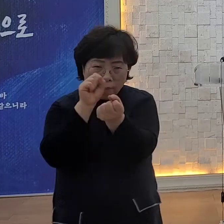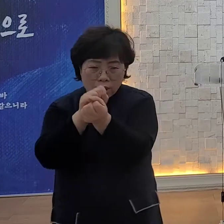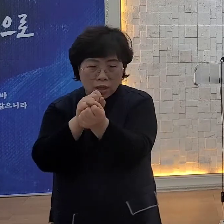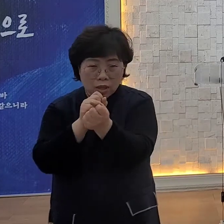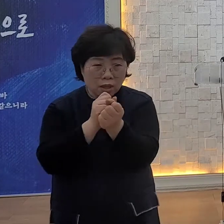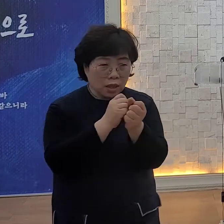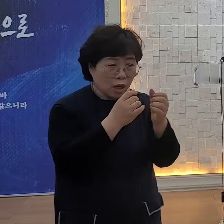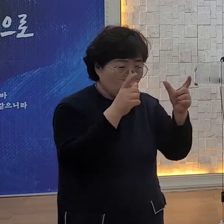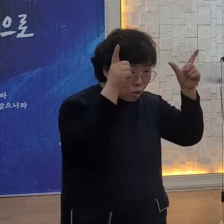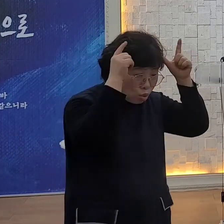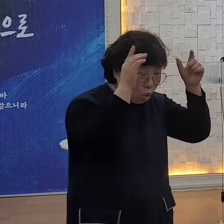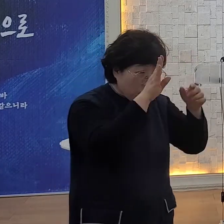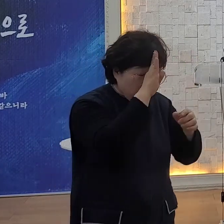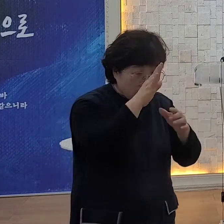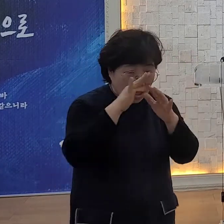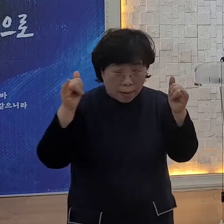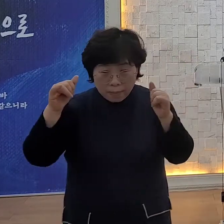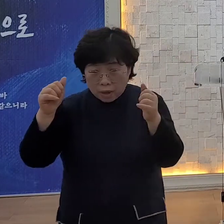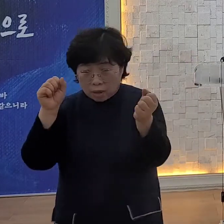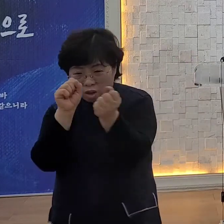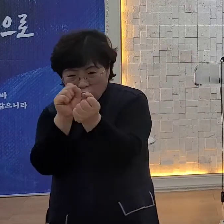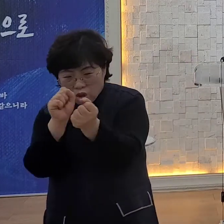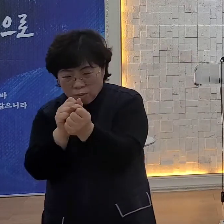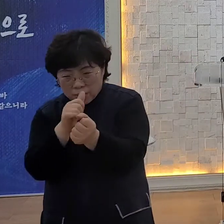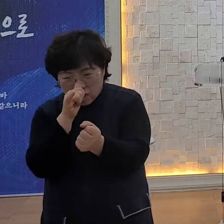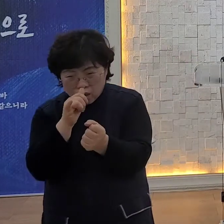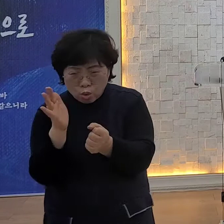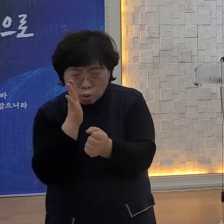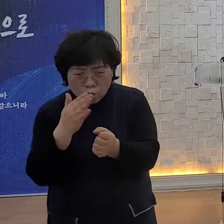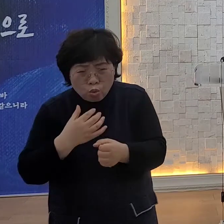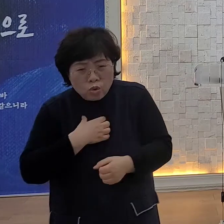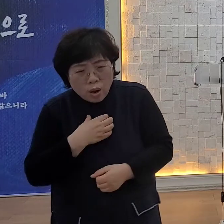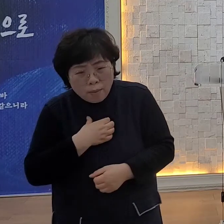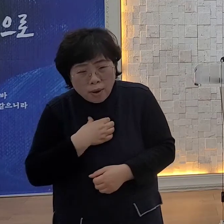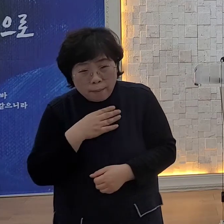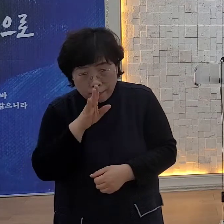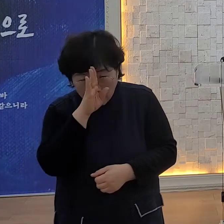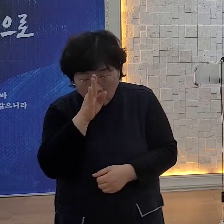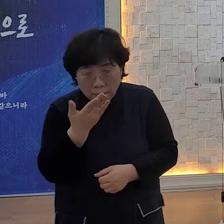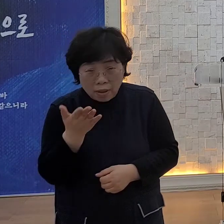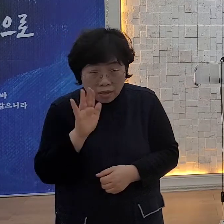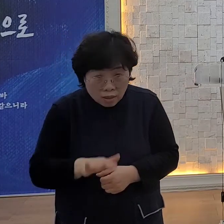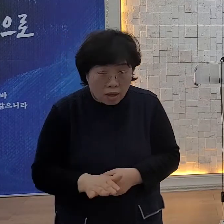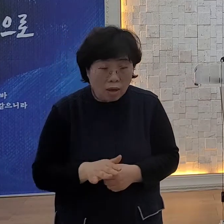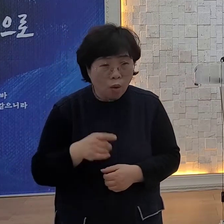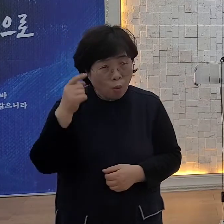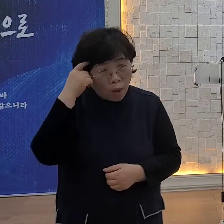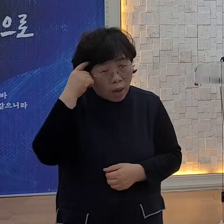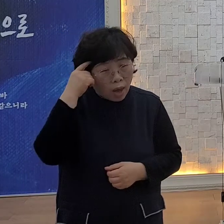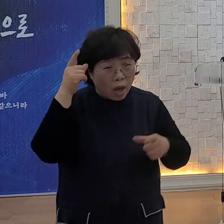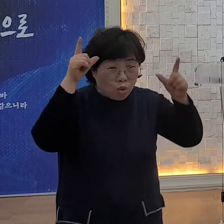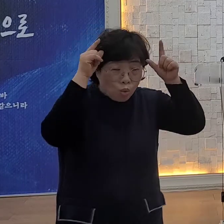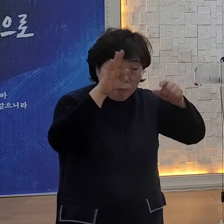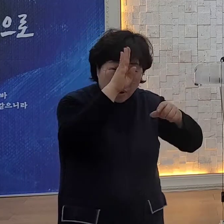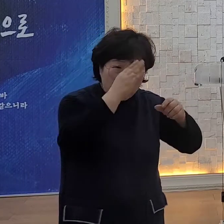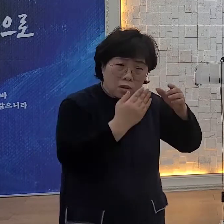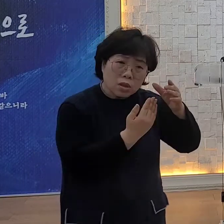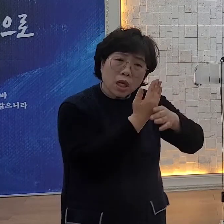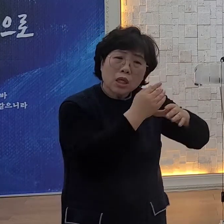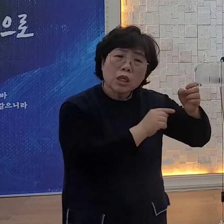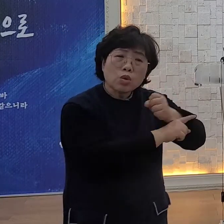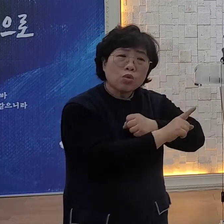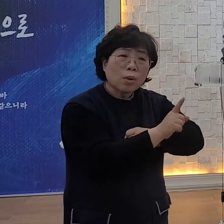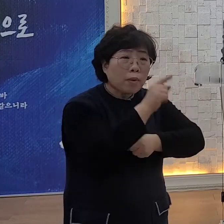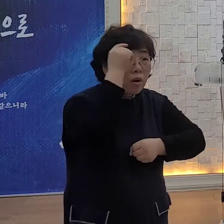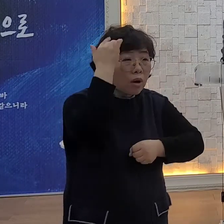그러는데 근데 문제는 그게 아니고 광우병이 왜 왔냐는 거예요. 아세요? 이런 부분에 관심이 있는